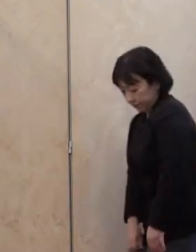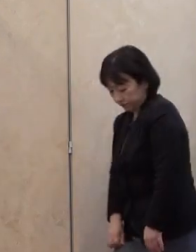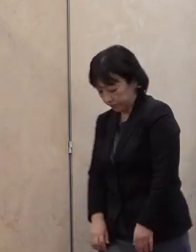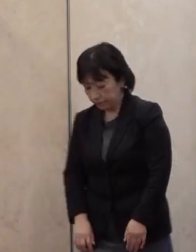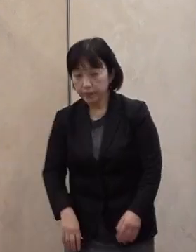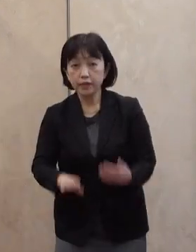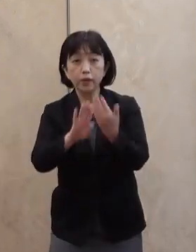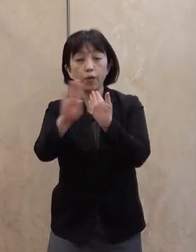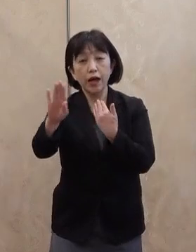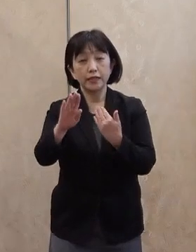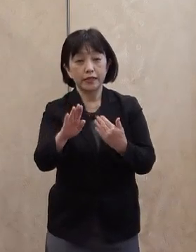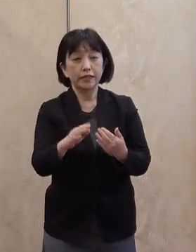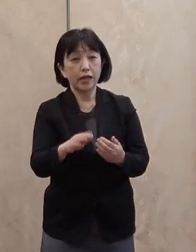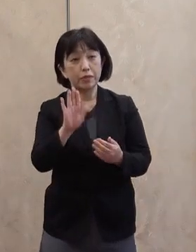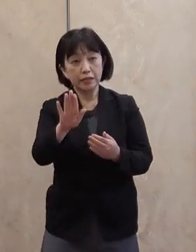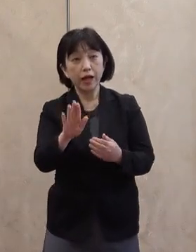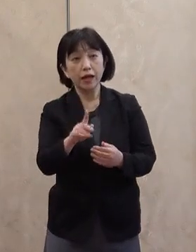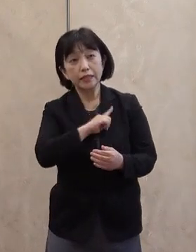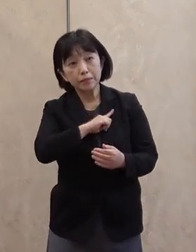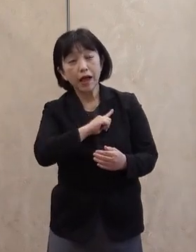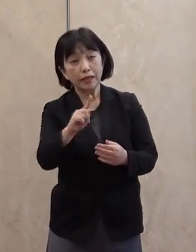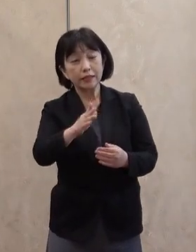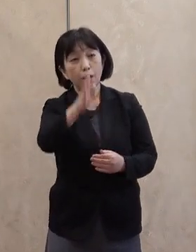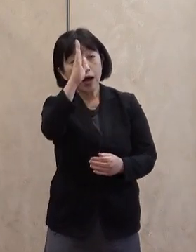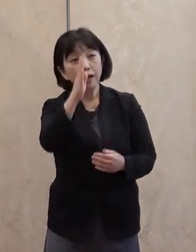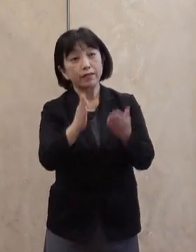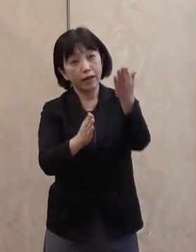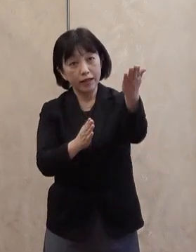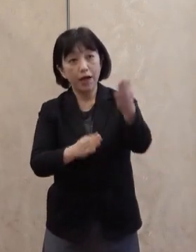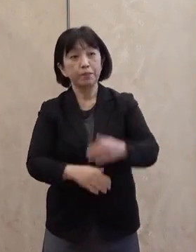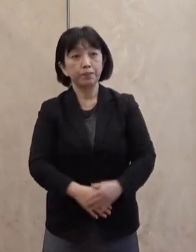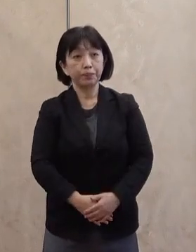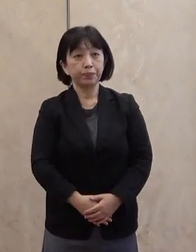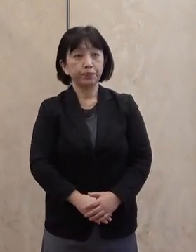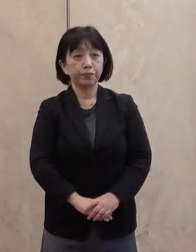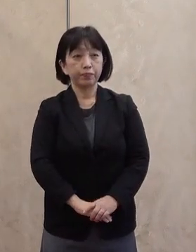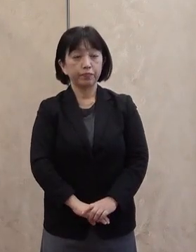他に、あ、今一番手上がった、はい、